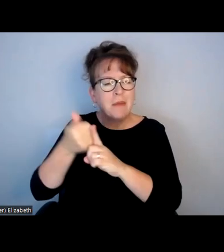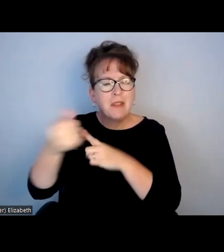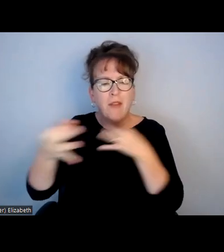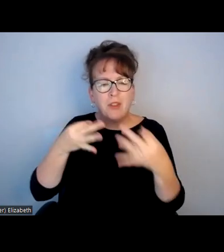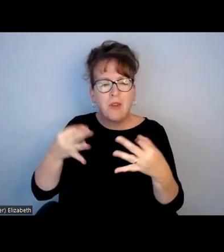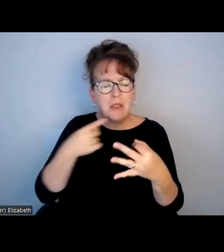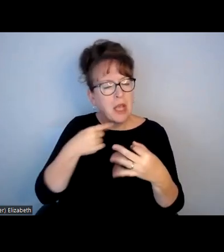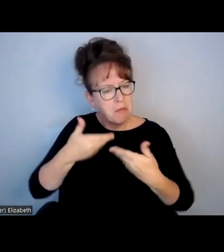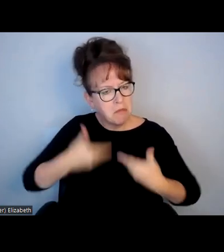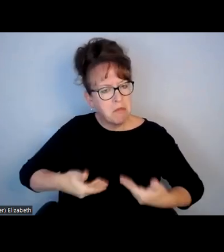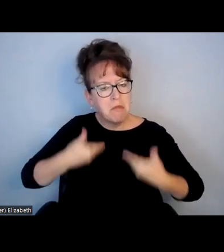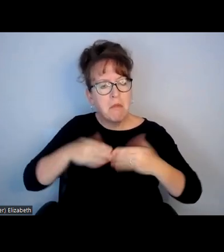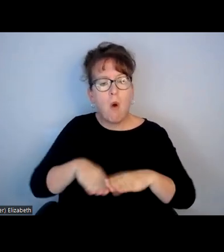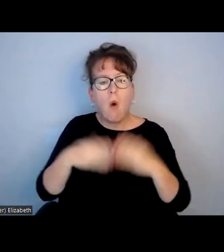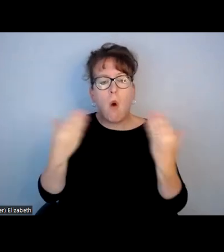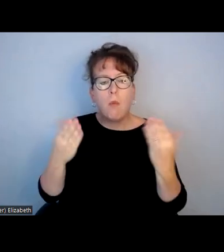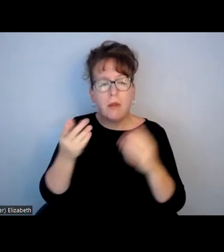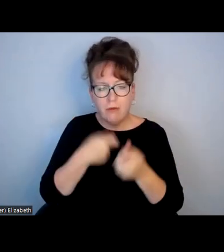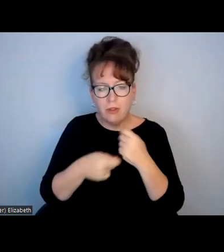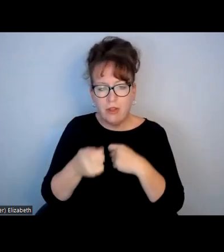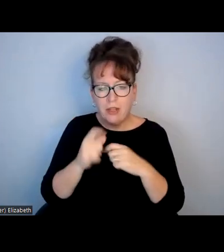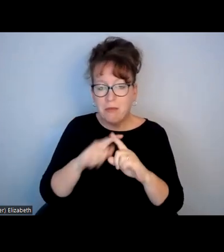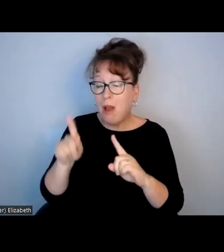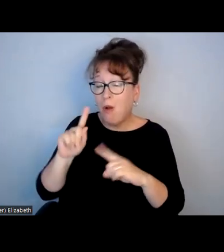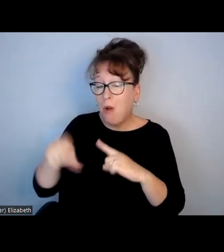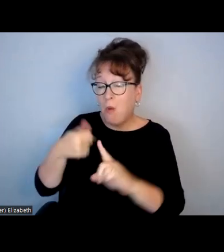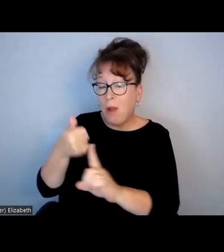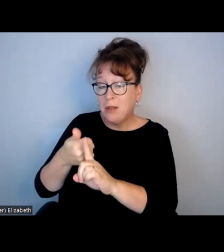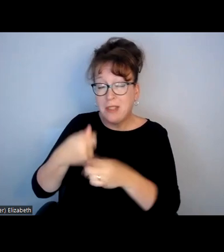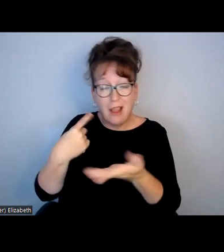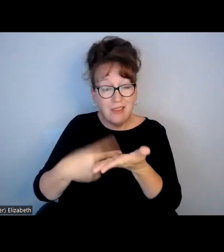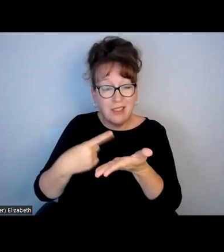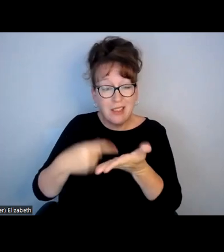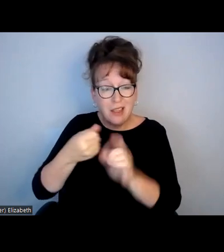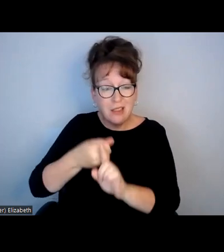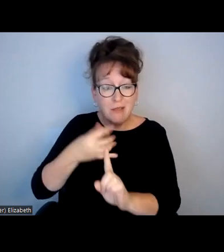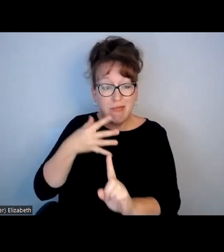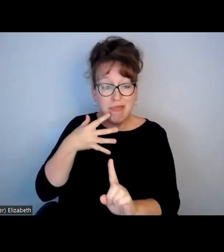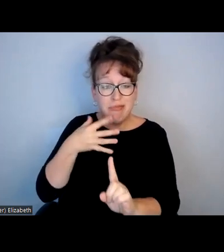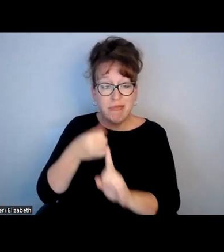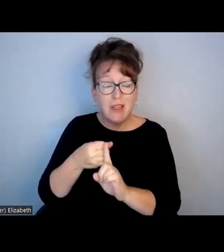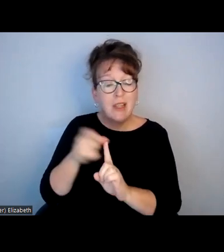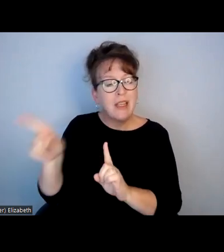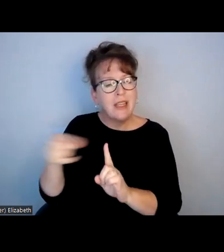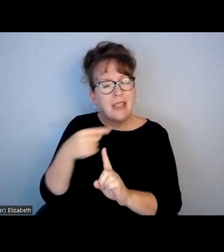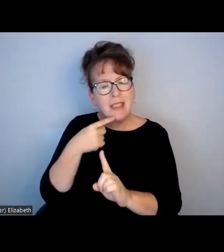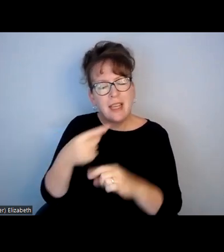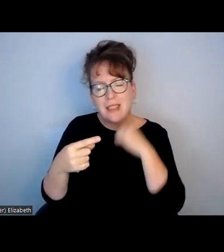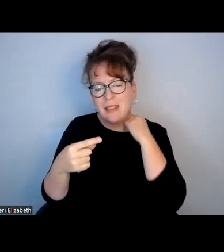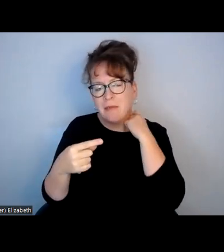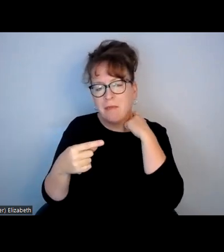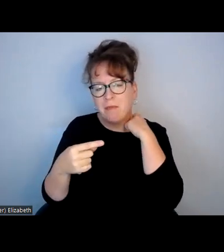él está abierto a cambios Pero él al discutirlo di que él indica